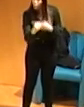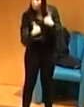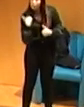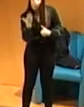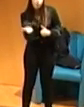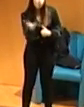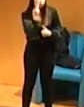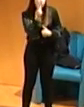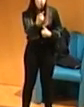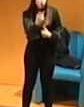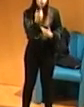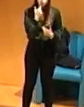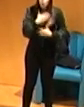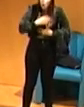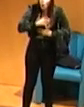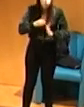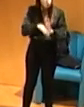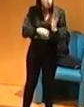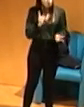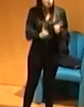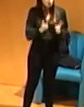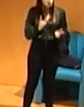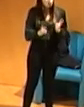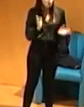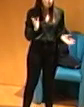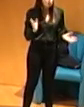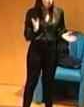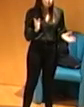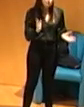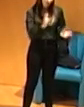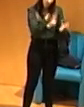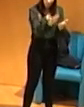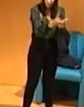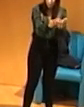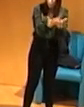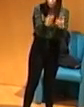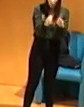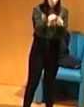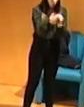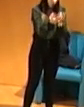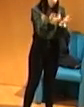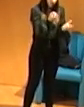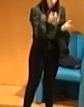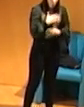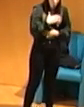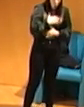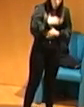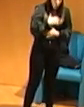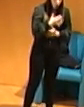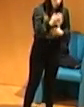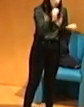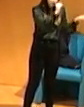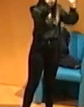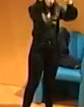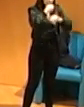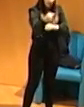qu'ils auront moins peur d'eux, parce que c'est la peur qui fait que le regard est un regard qui condamne.